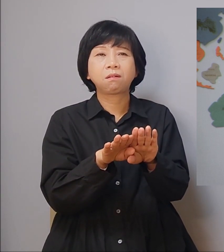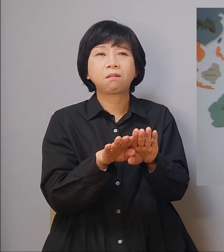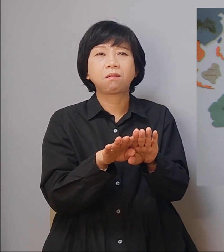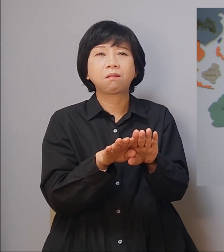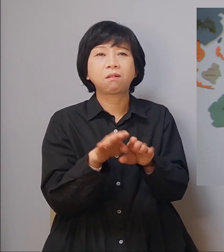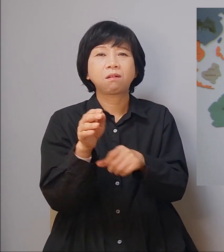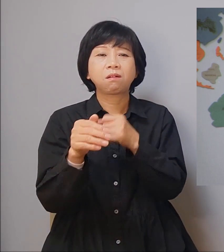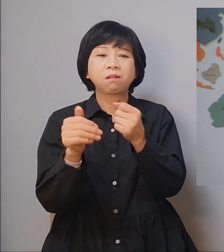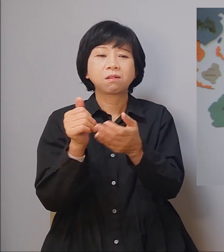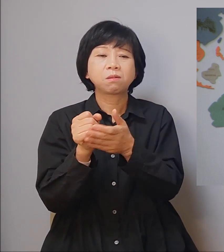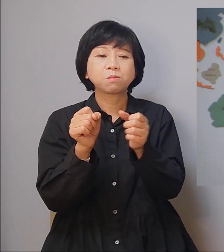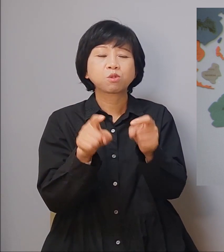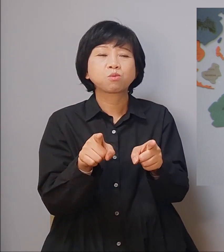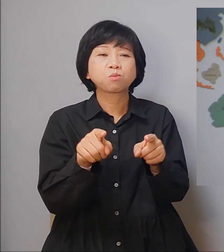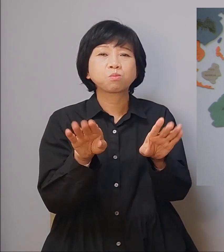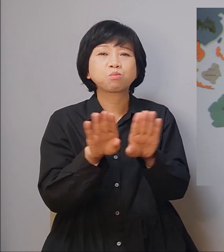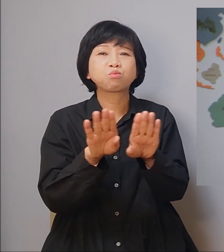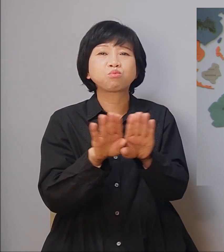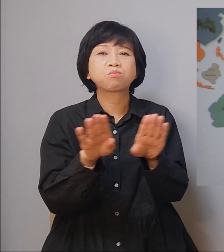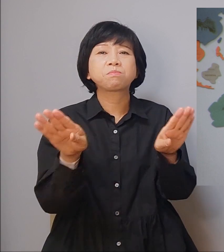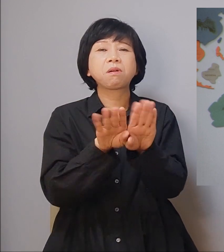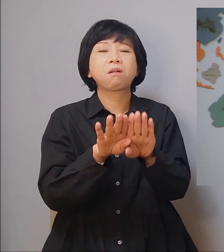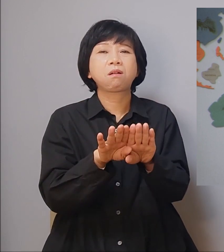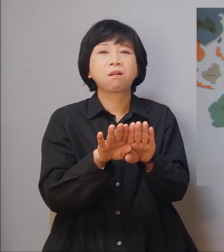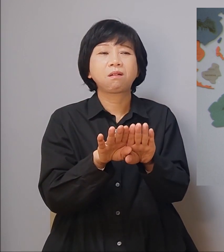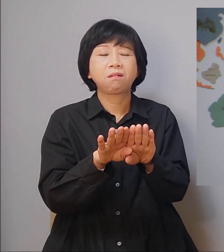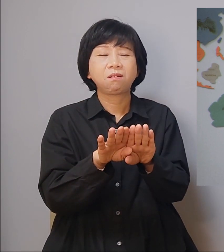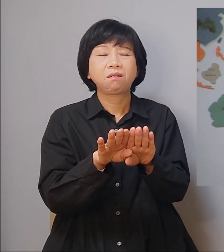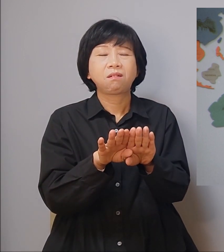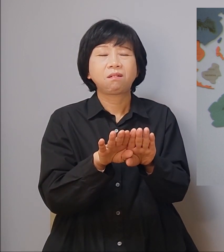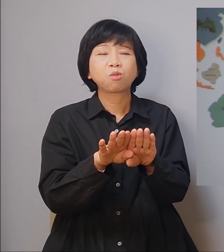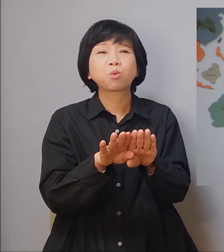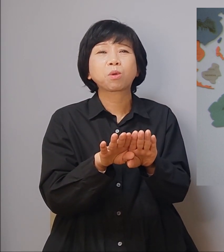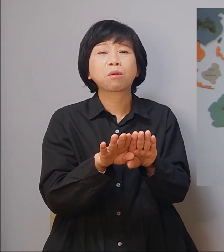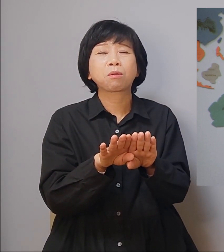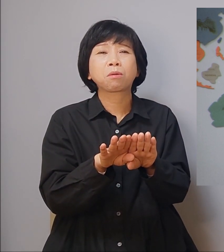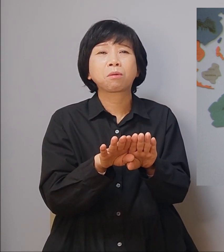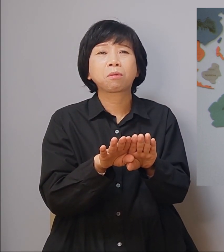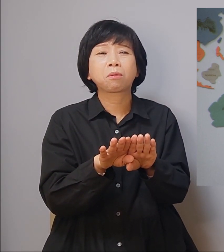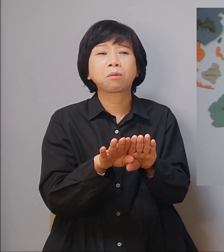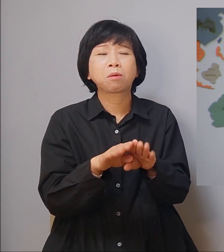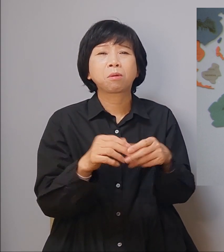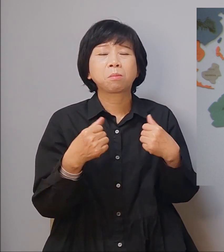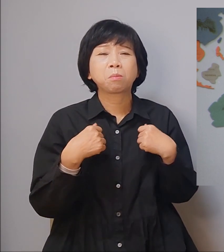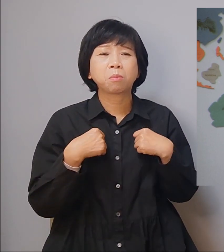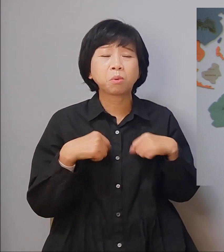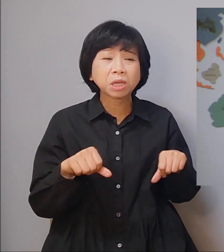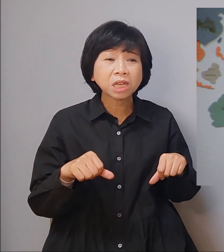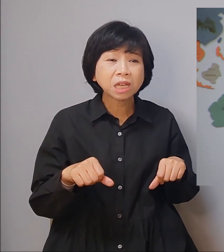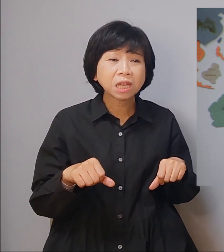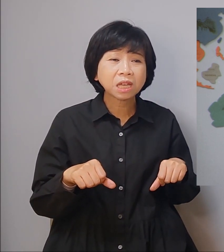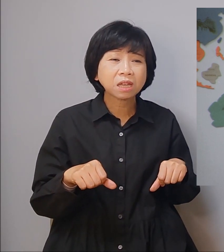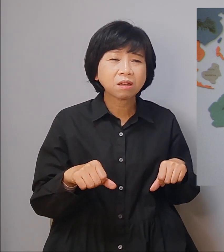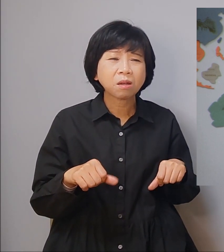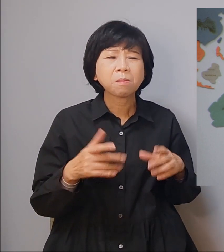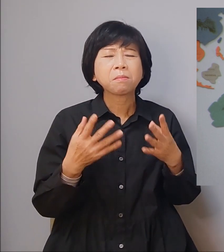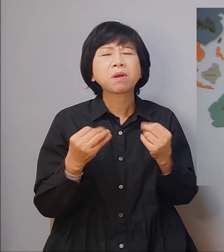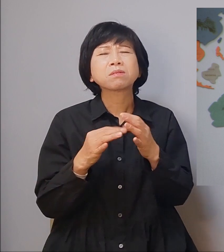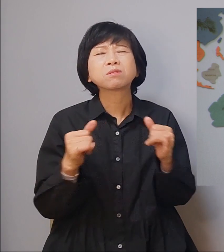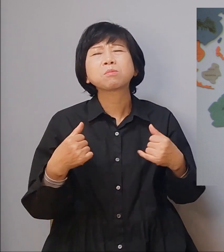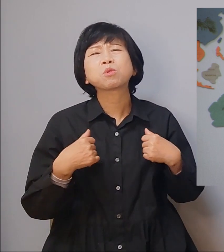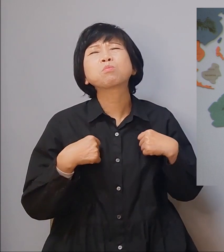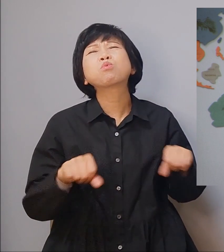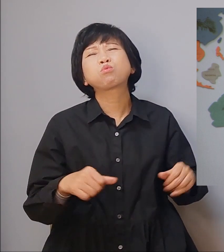하나님이 그 기회의 문을 닫아버리실 때가 있어요. 이 순간 포기하기 쉽습니다. 많이들 여기서 주저앉는